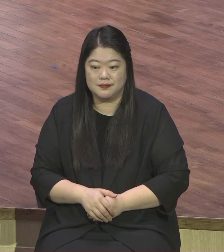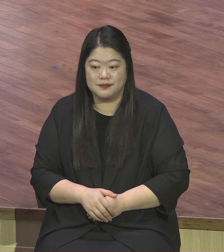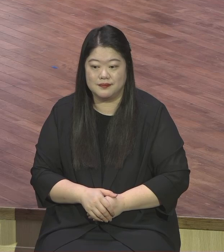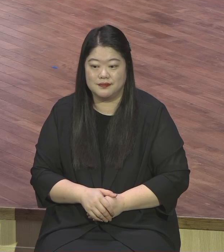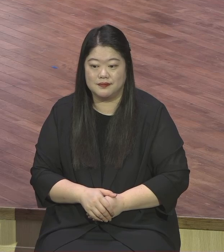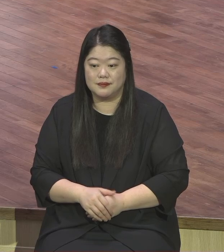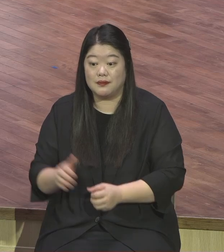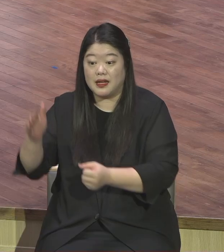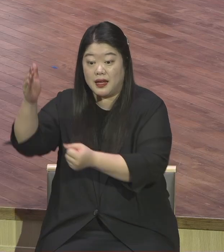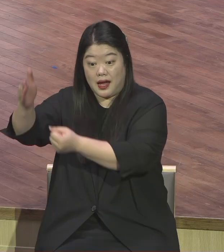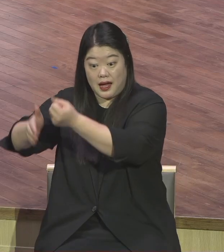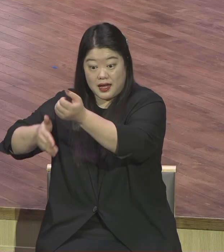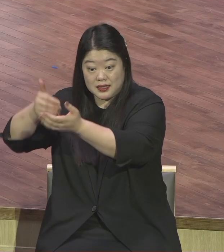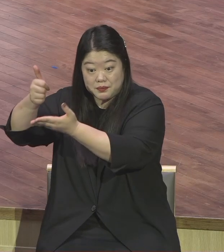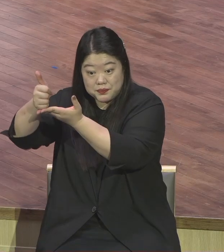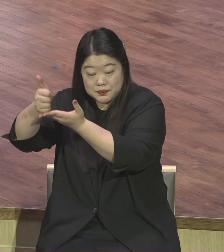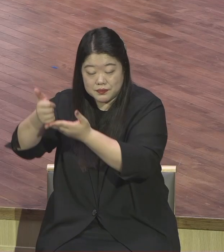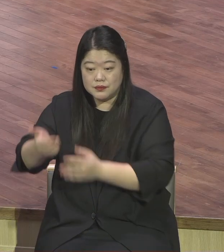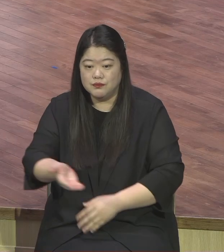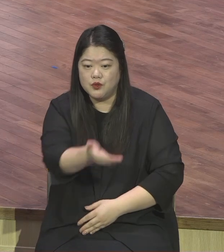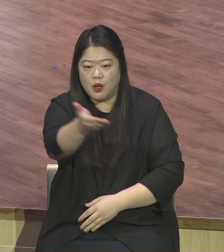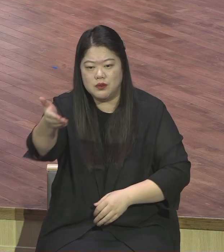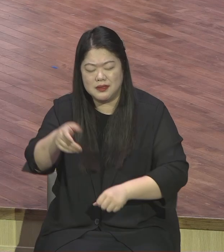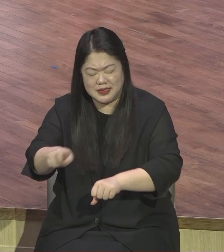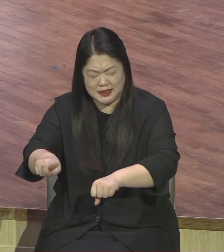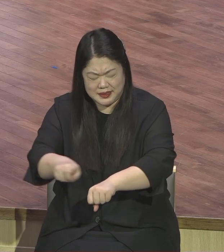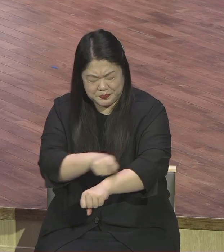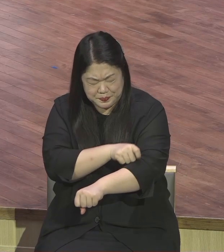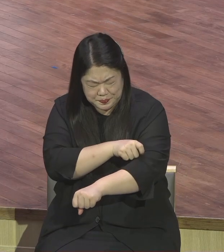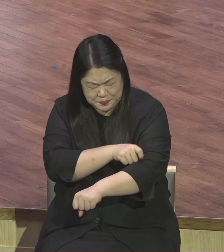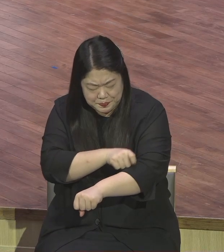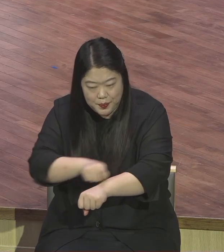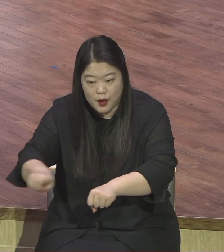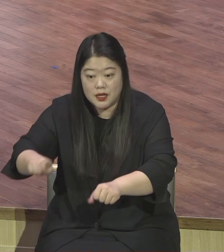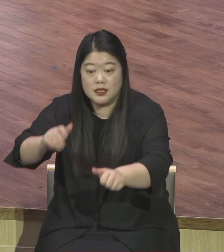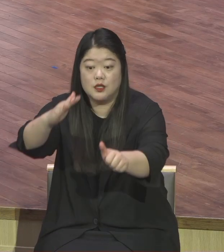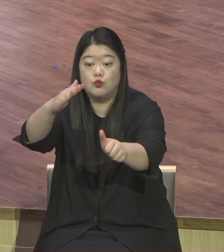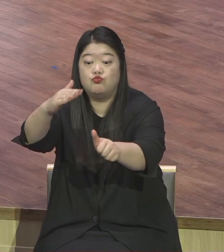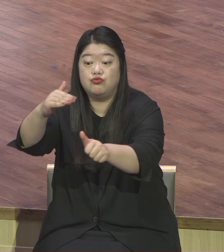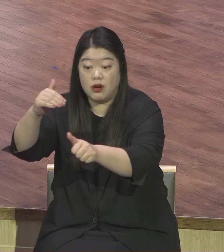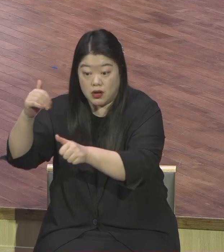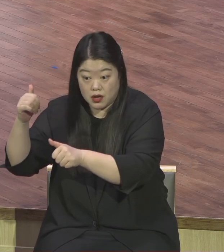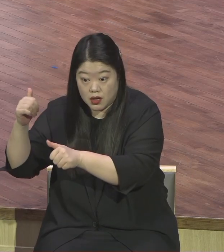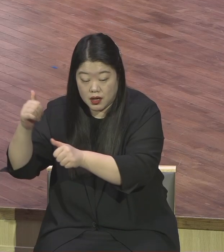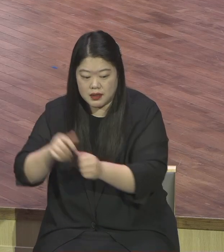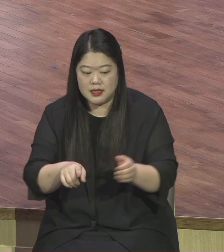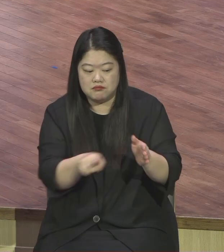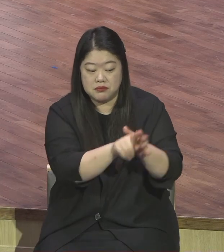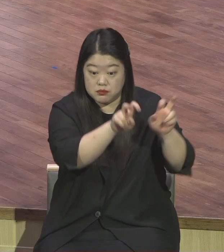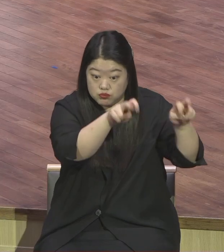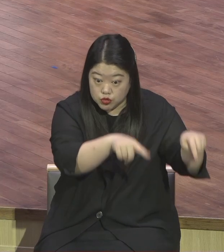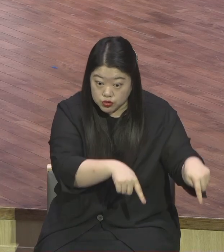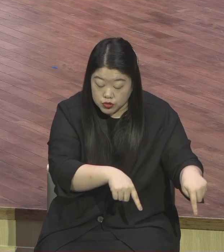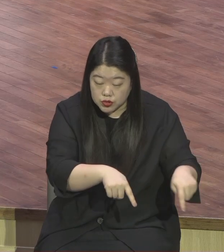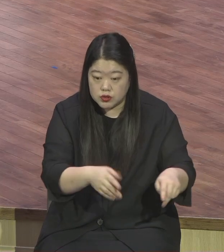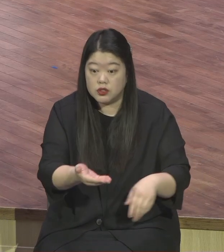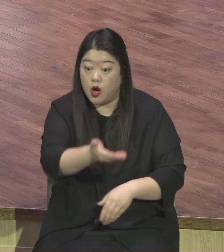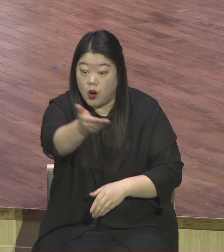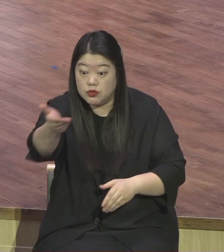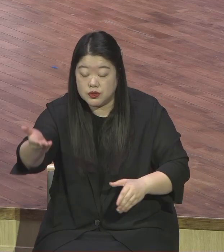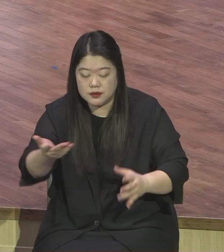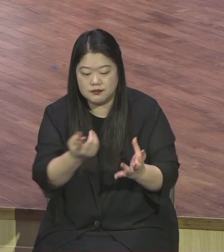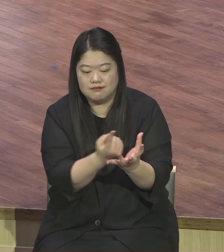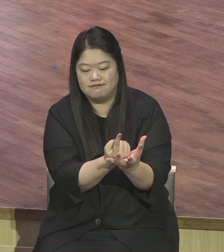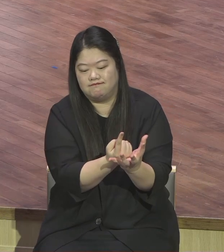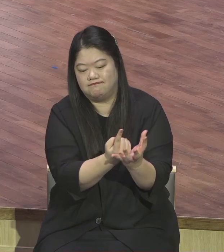하나님이 특별히 우리를 그렇게 세상과 구별해놔. 그래서 세상 사람들을, 우리 세상 속에 살지만은